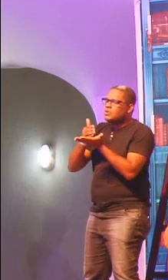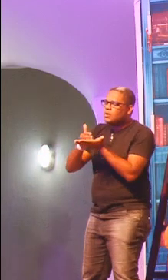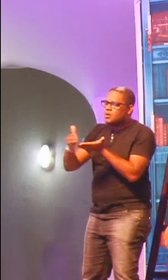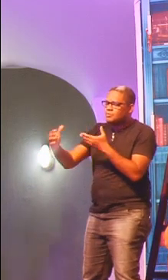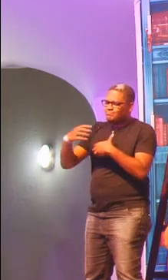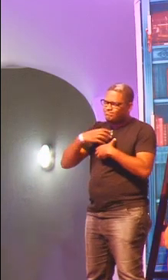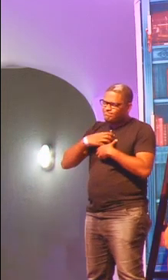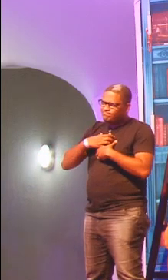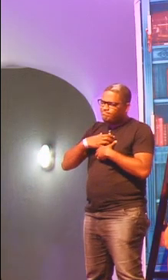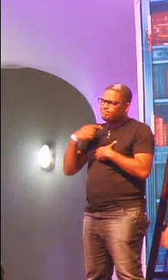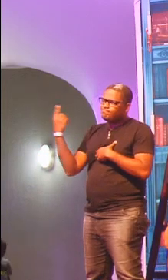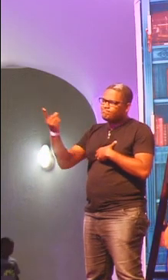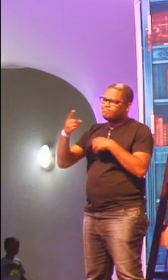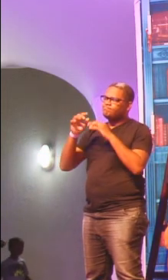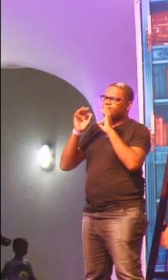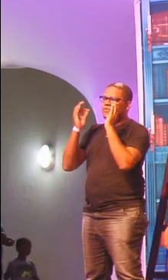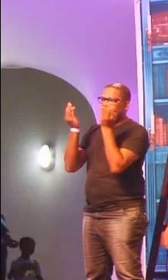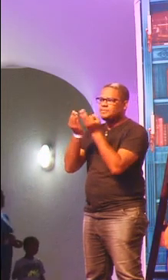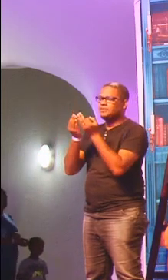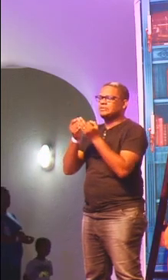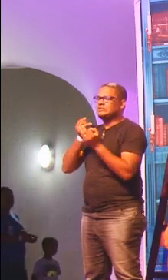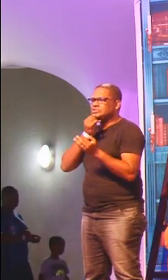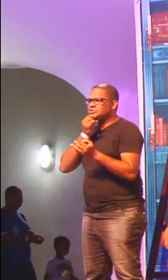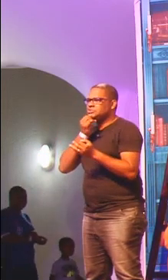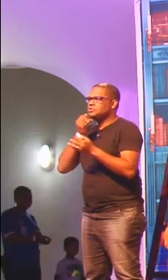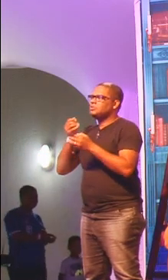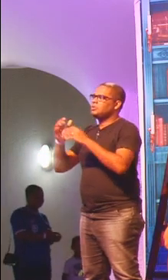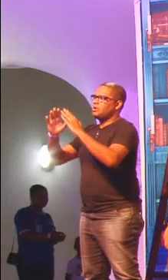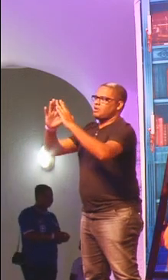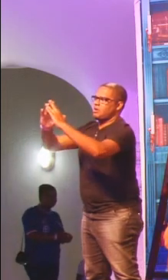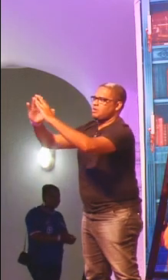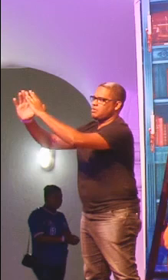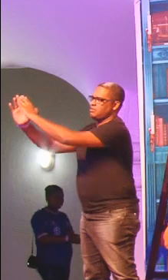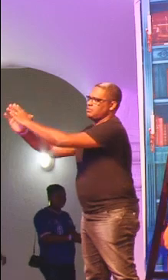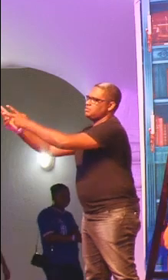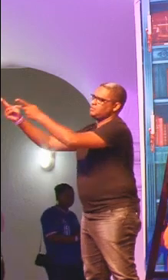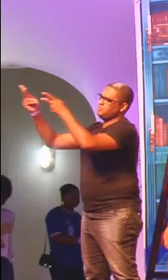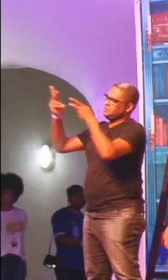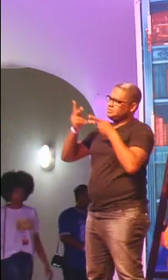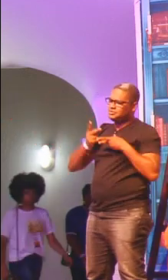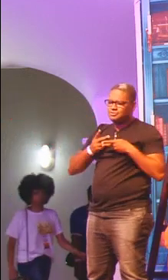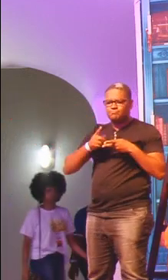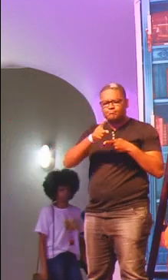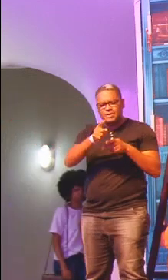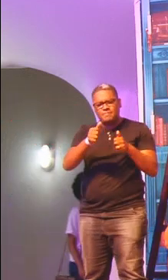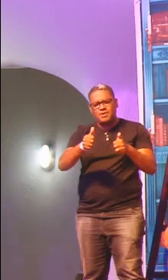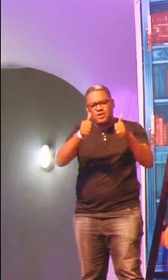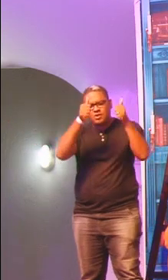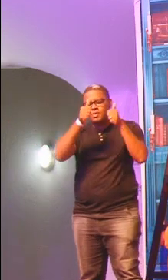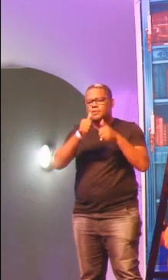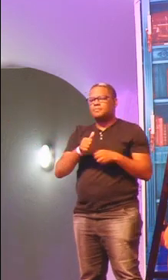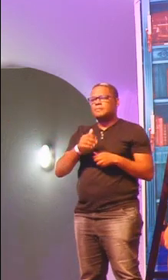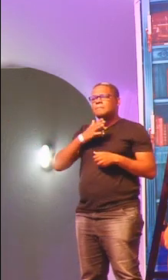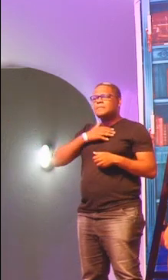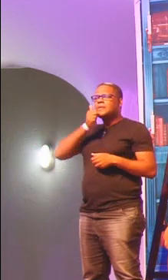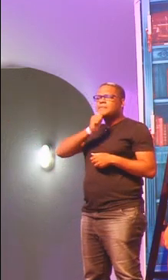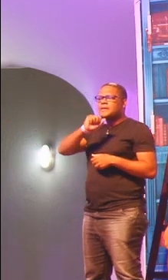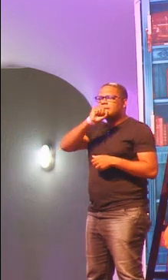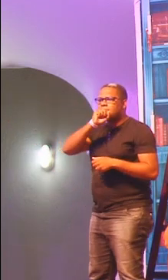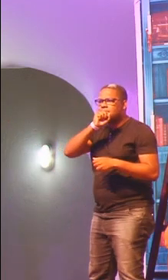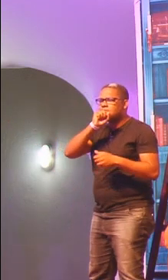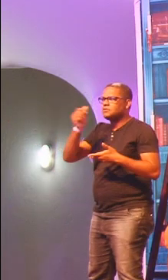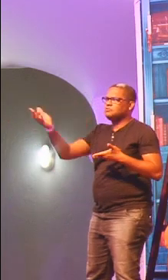em nossa casa. Os vizinhos e compadres vinham nos visitar, fazer votos de melhoras. Minha mãe se revezava